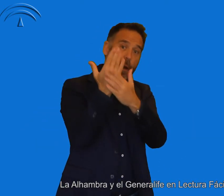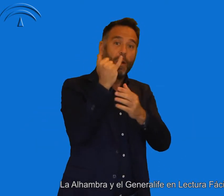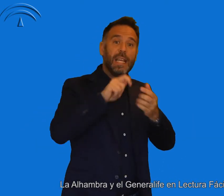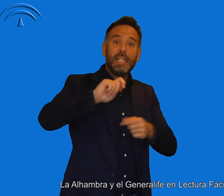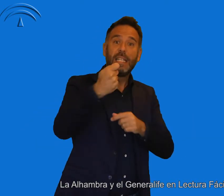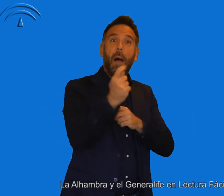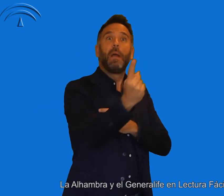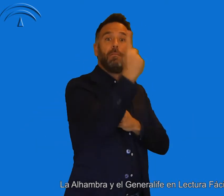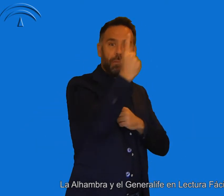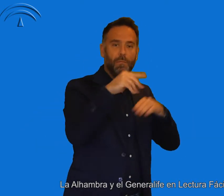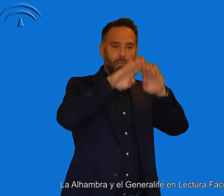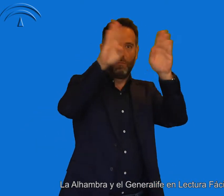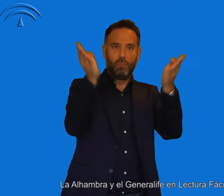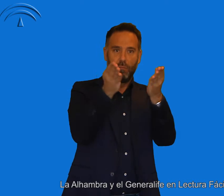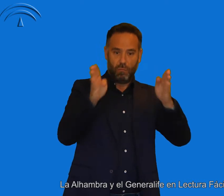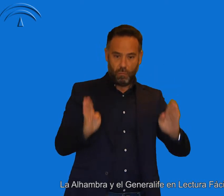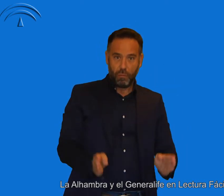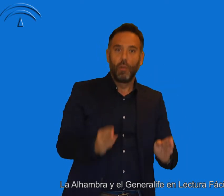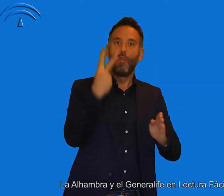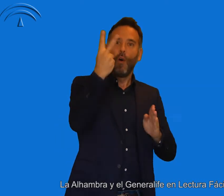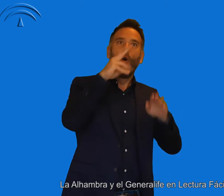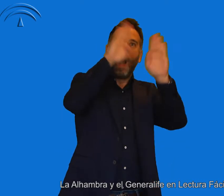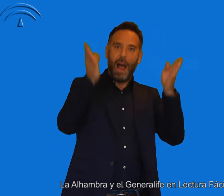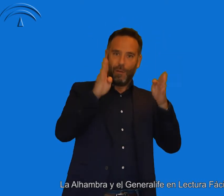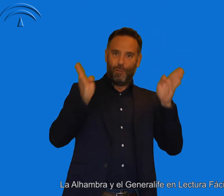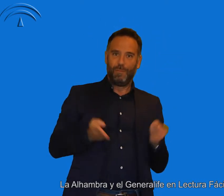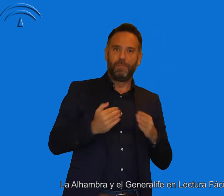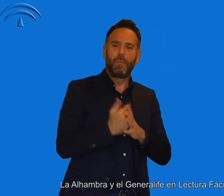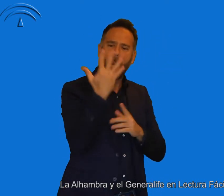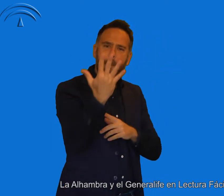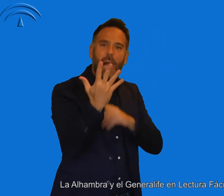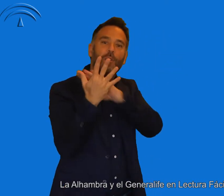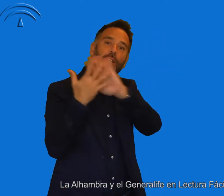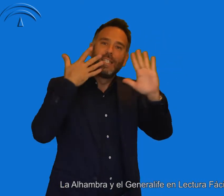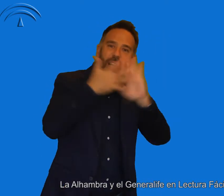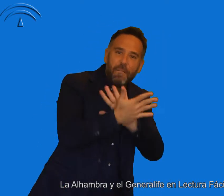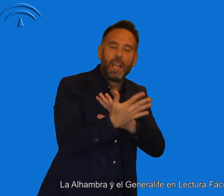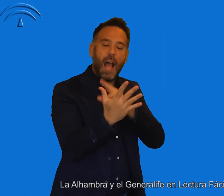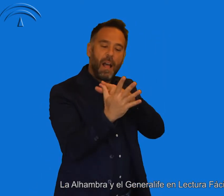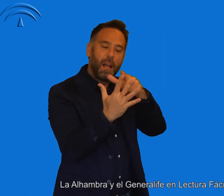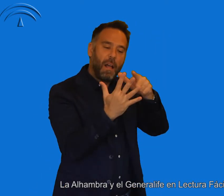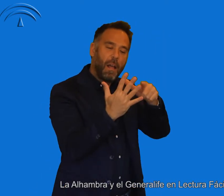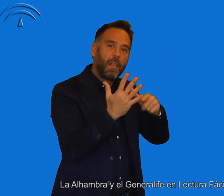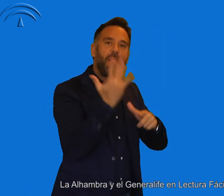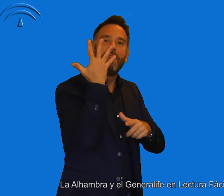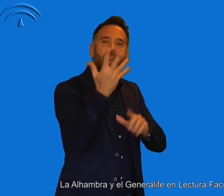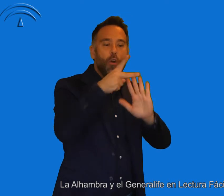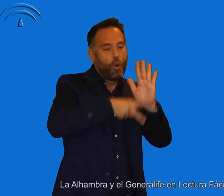Hay una mano y una llave grabadas en los 2 arcos de la puerta. La mano recuerda los